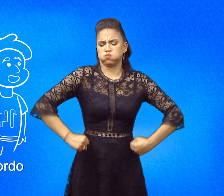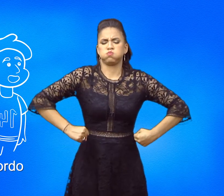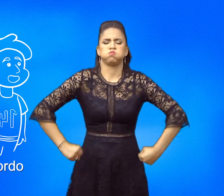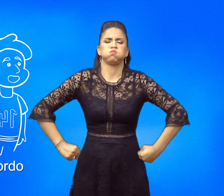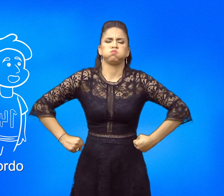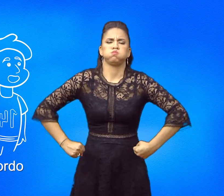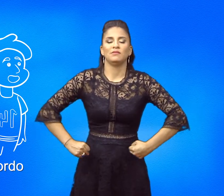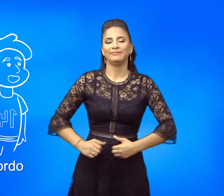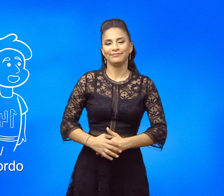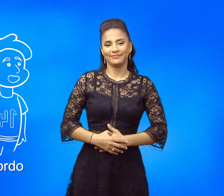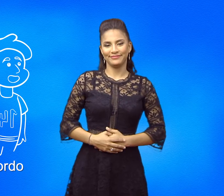gordo